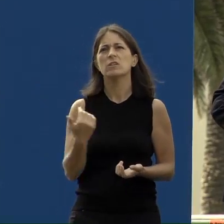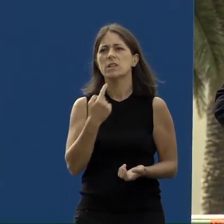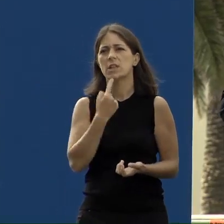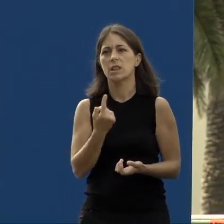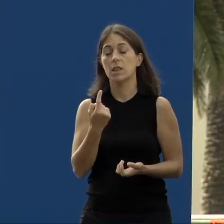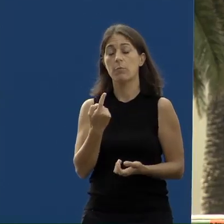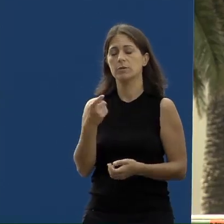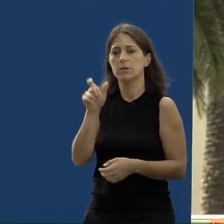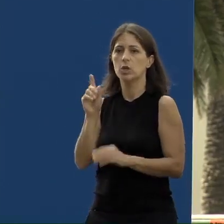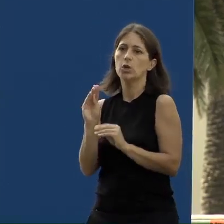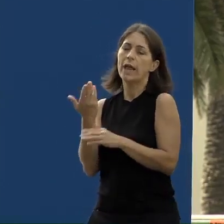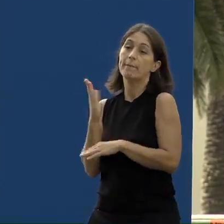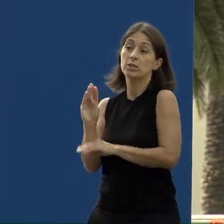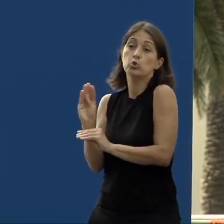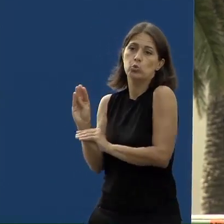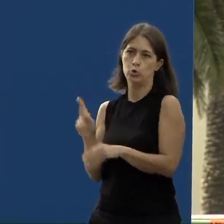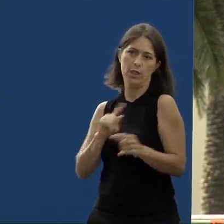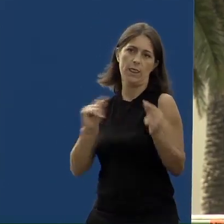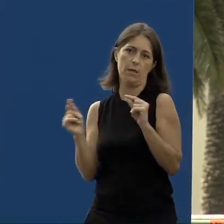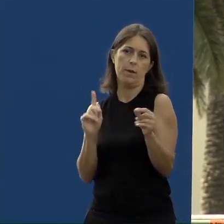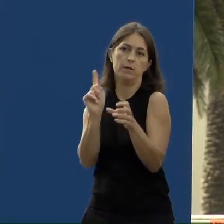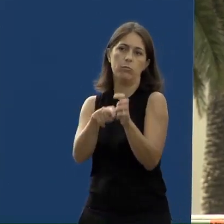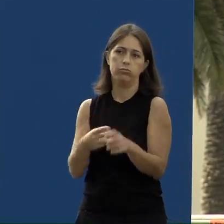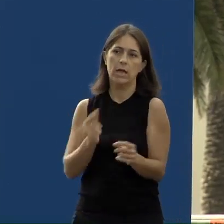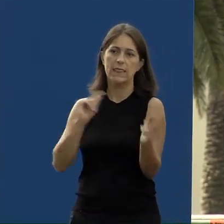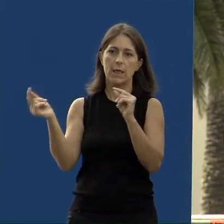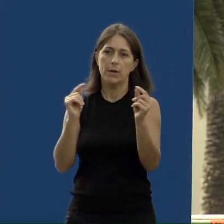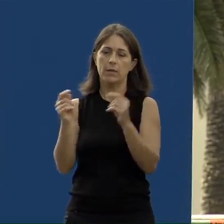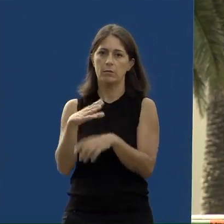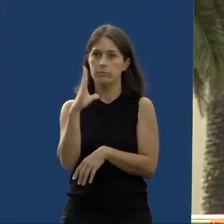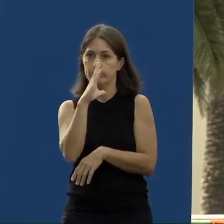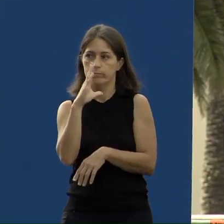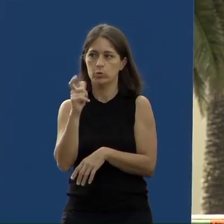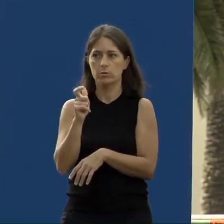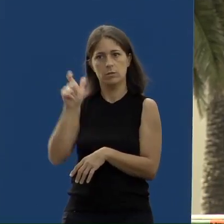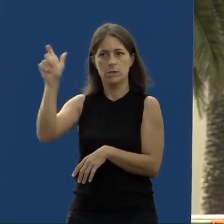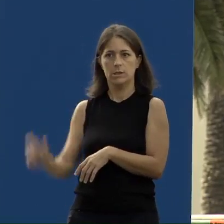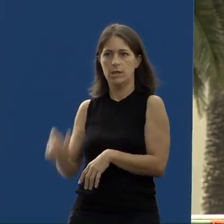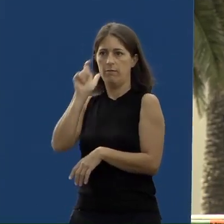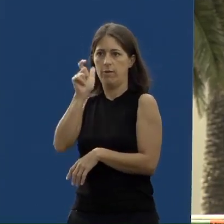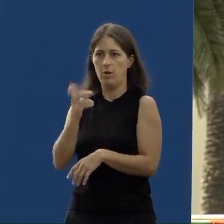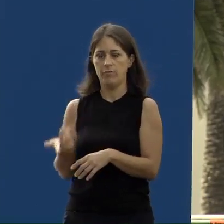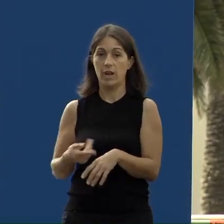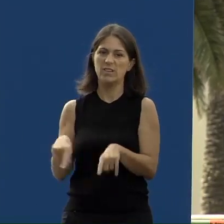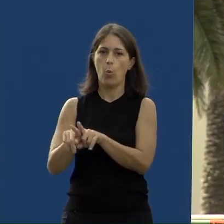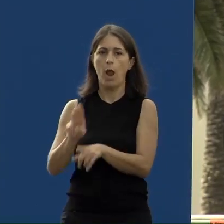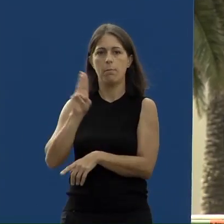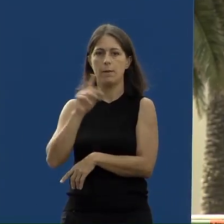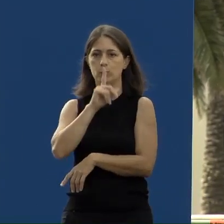o seu representante no debate, nese debate ocultado para Núñez Feijóo, el silencio de los peperos, ¿no?